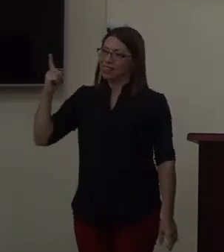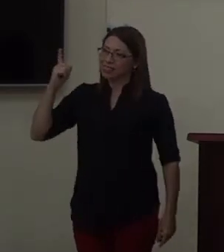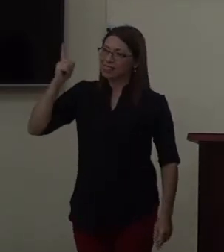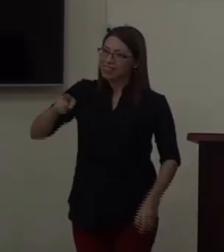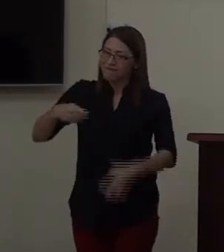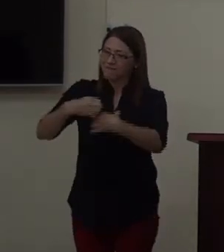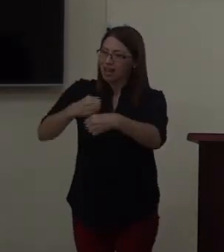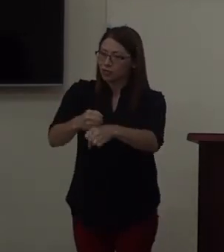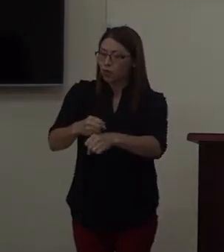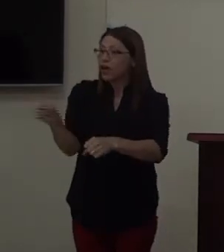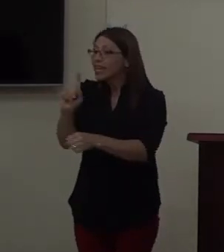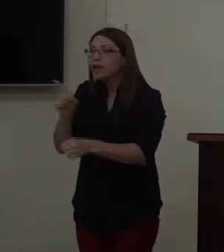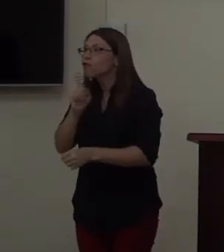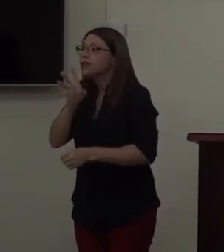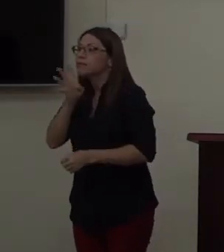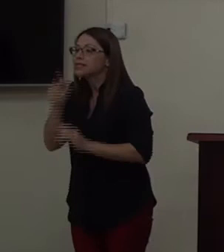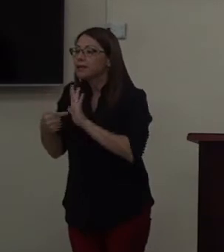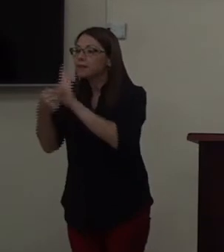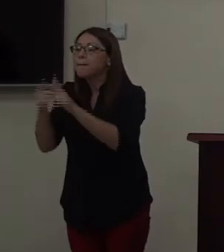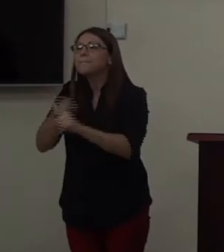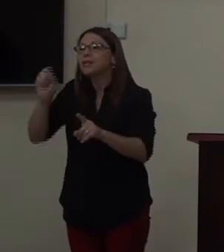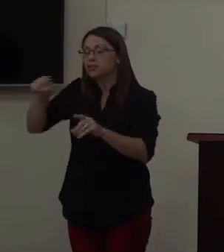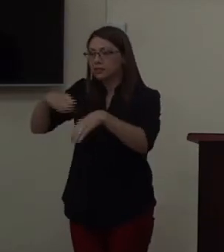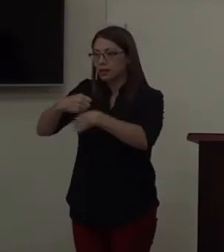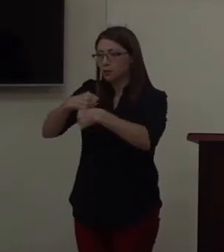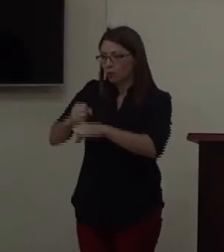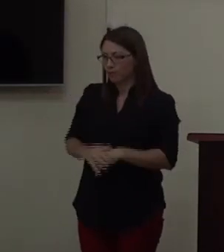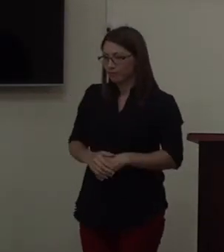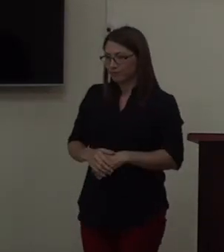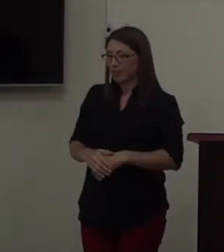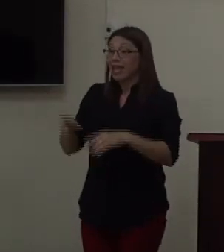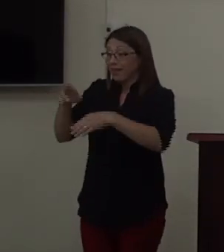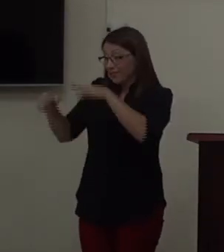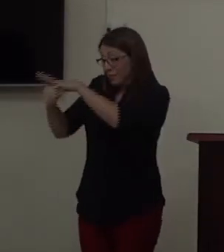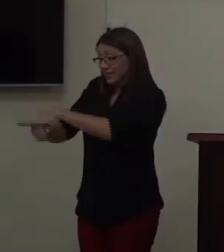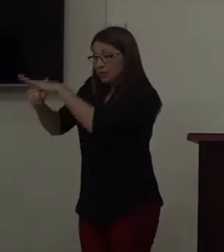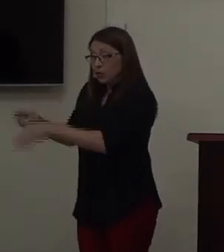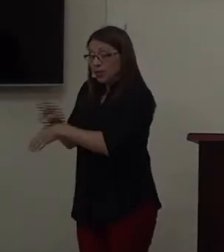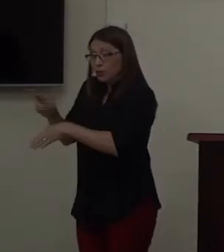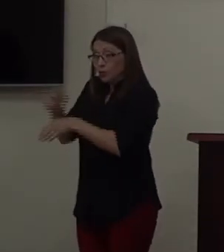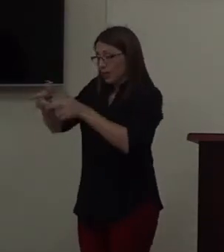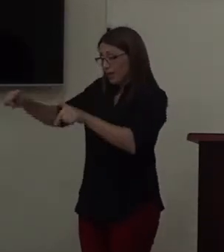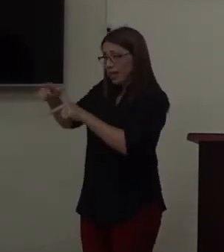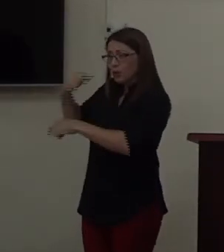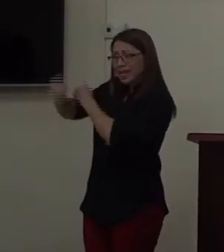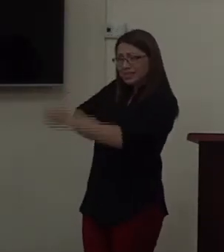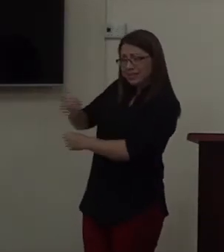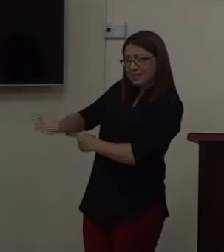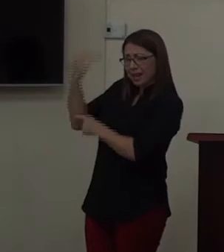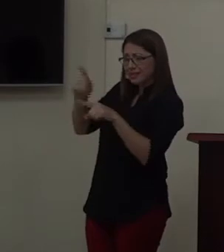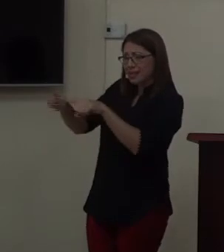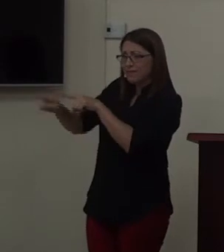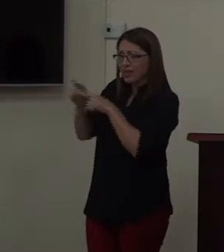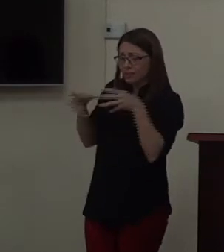fue explícita en términos discursivos, pero sí se ejecutó la represión del uso de las lenguas ancestrales en las diferentes comunidades y